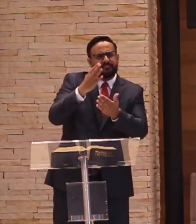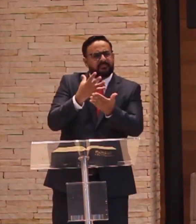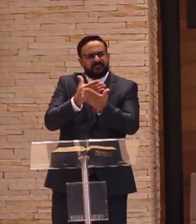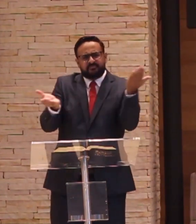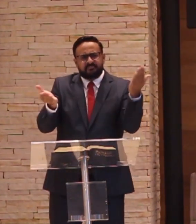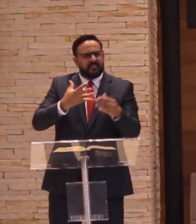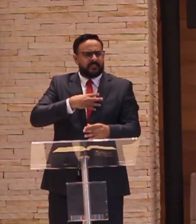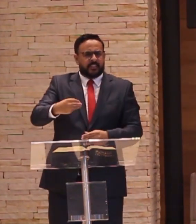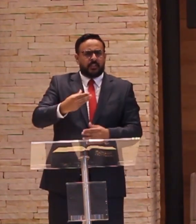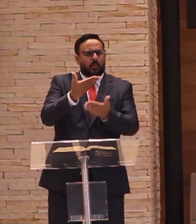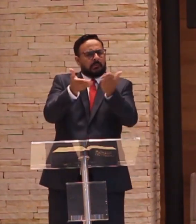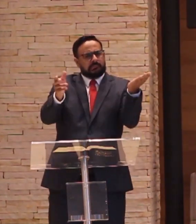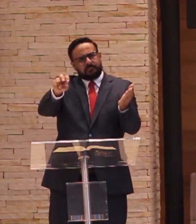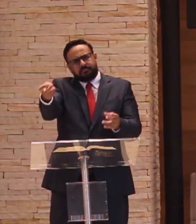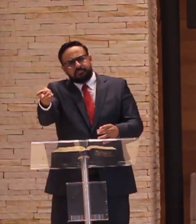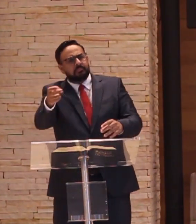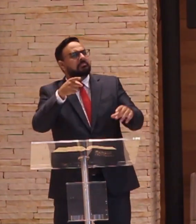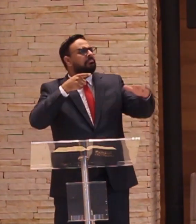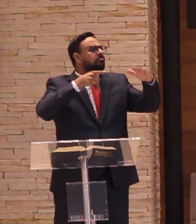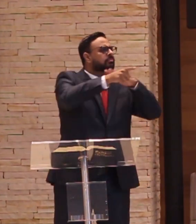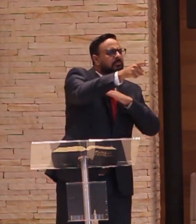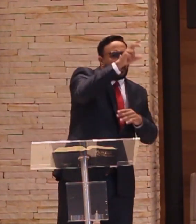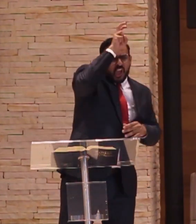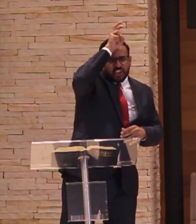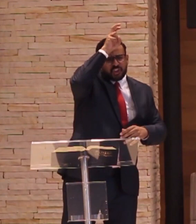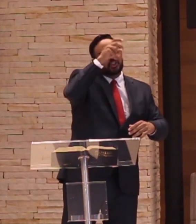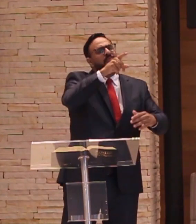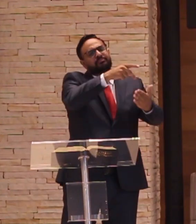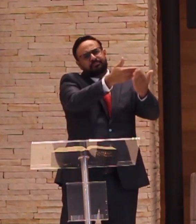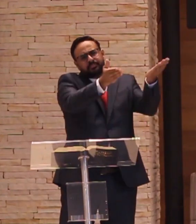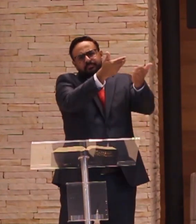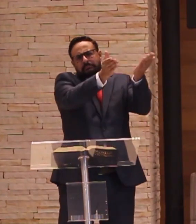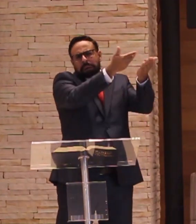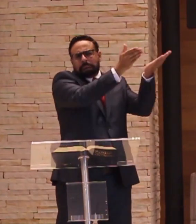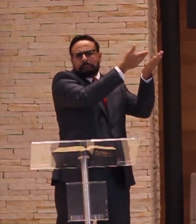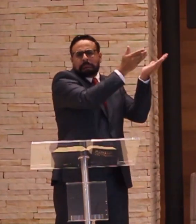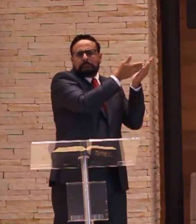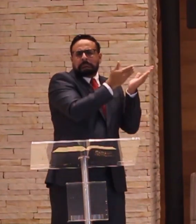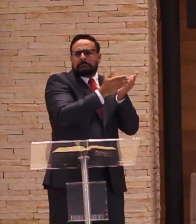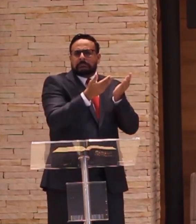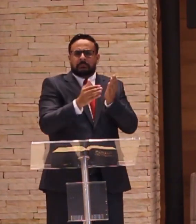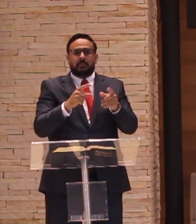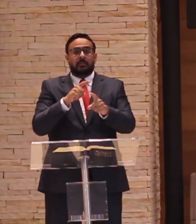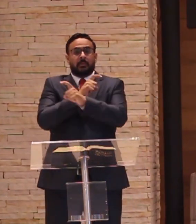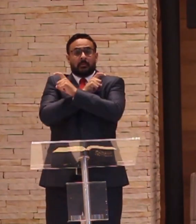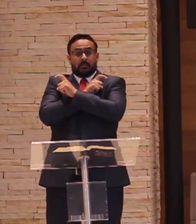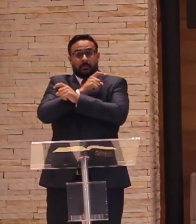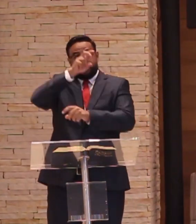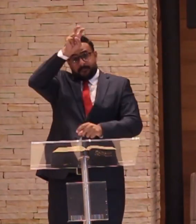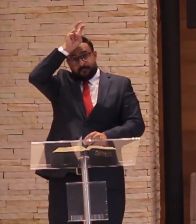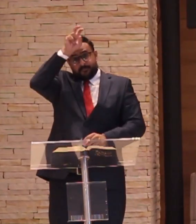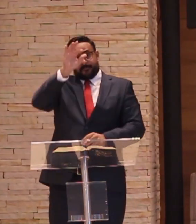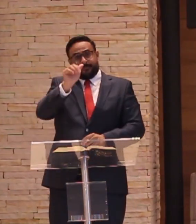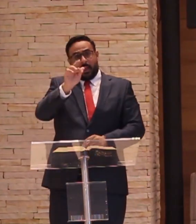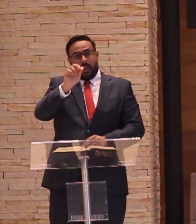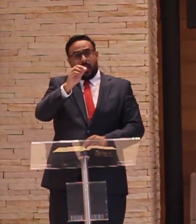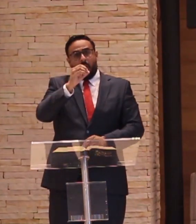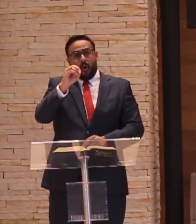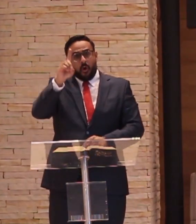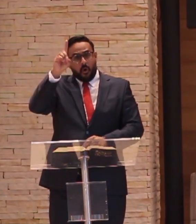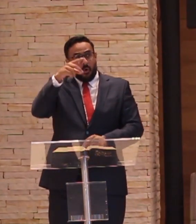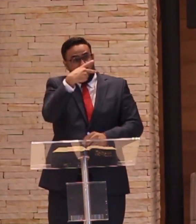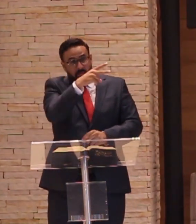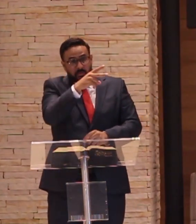tiveram os seus primogênitos mortos. À noite, quando o anjo do Senhor passou, as casas que não tinham o sangue do cordeiro